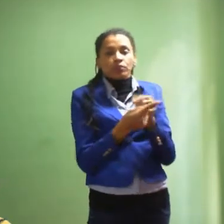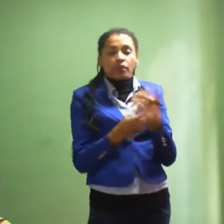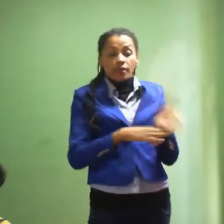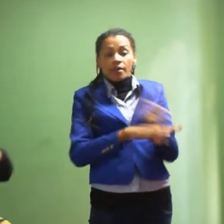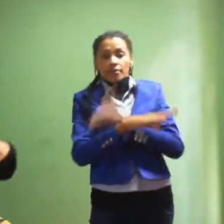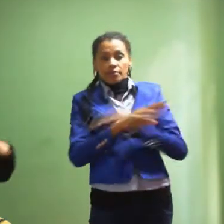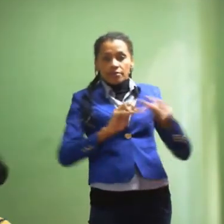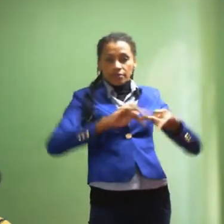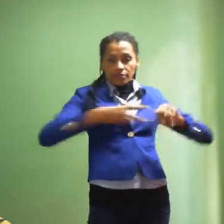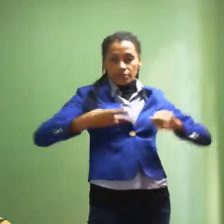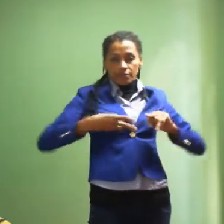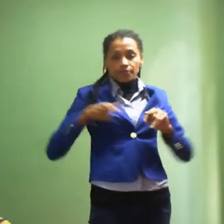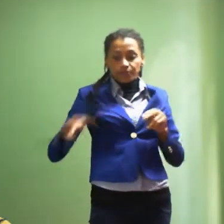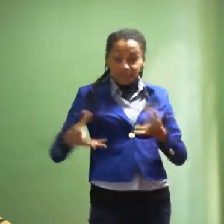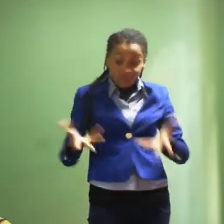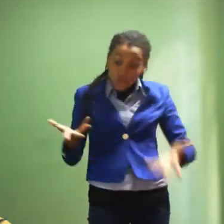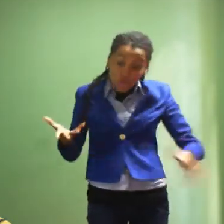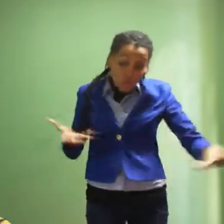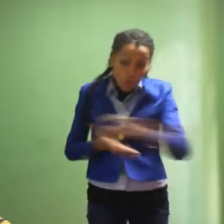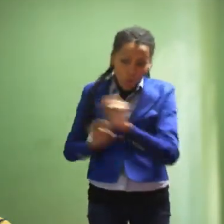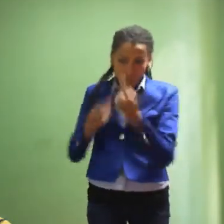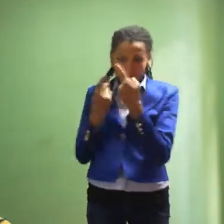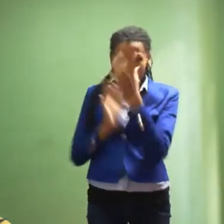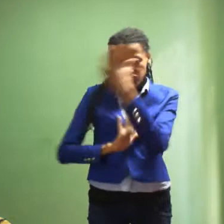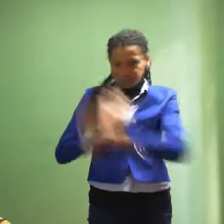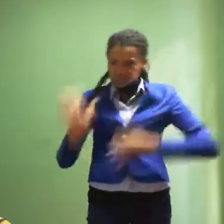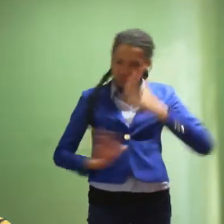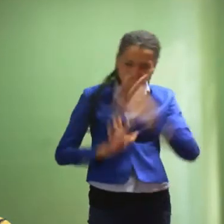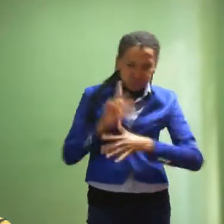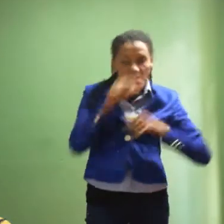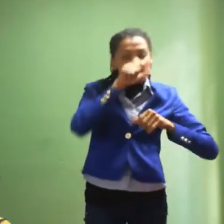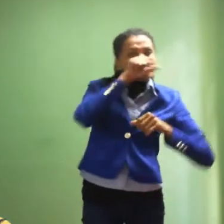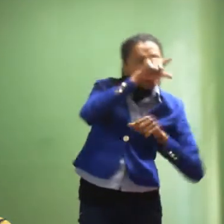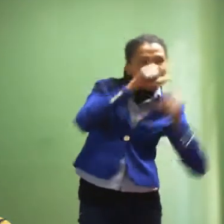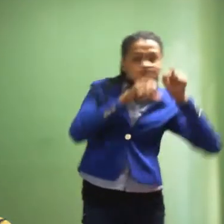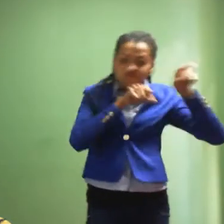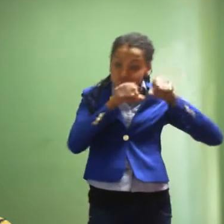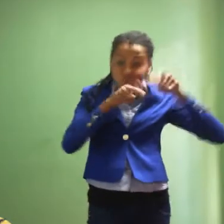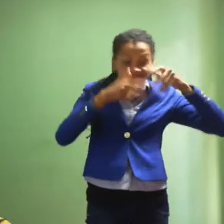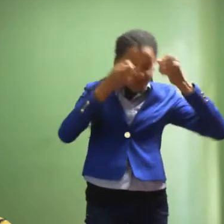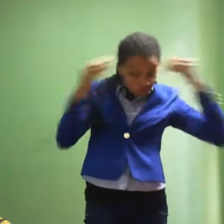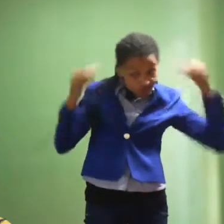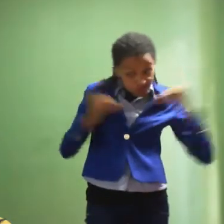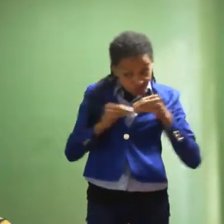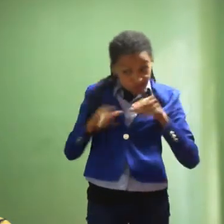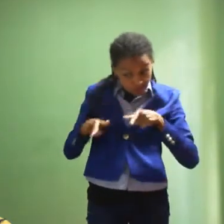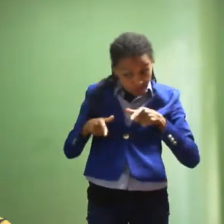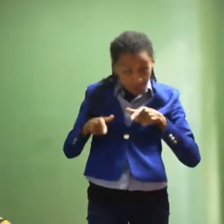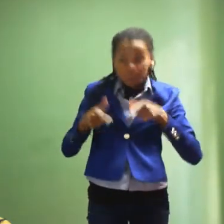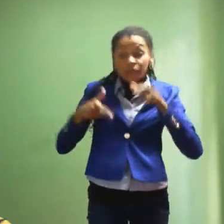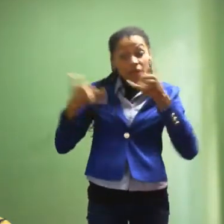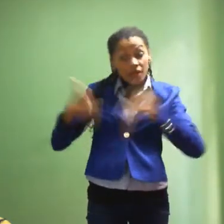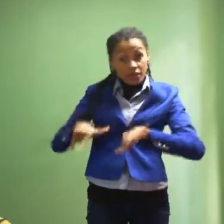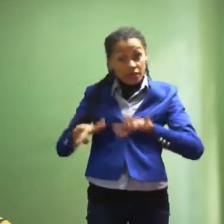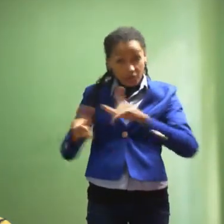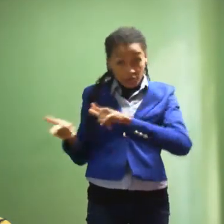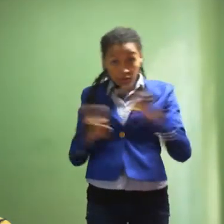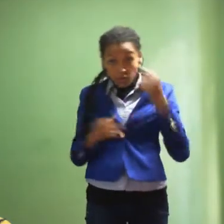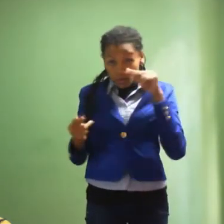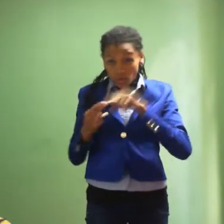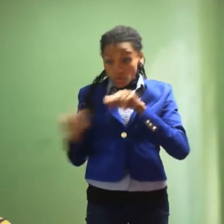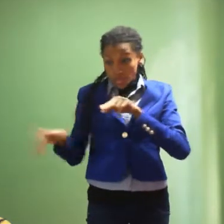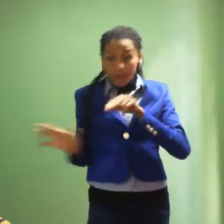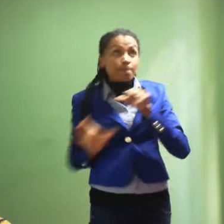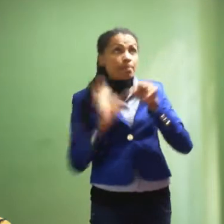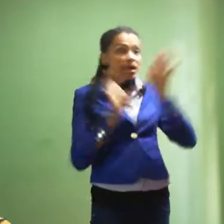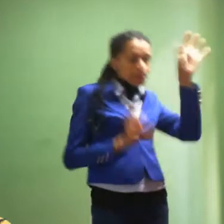al contrario. Lo construimos en lengua de señas entre todos los estudiantes, lo hablamos, lo discutimos, después se coloca y ellos van a tener